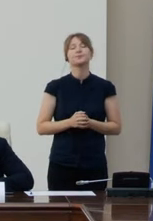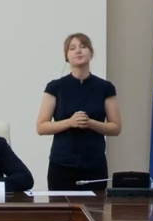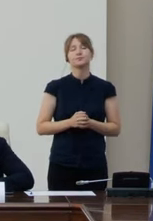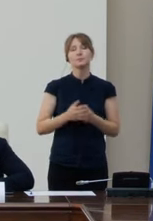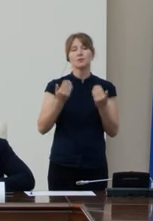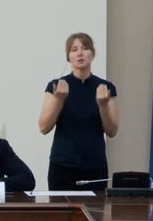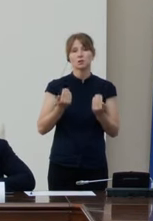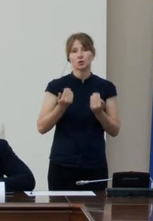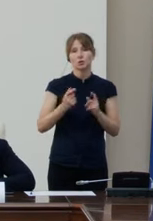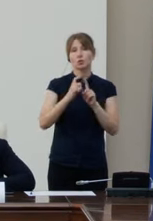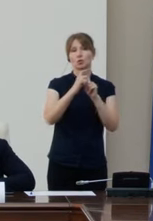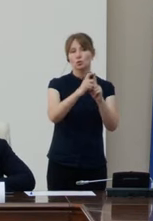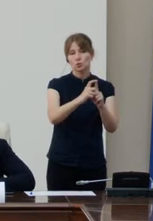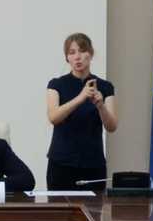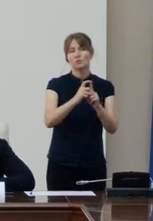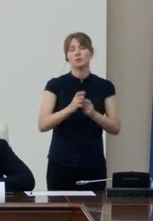Acum aș vrea să-i ofer cuvântul